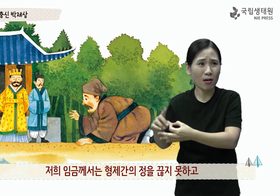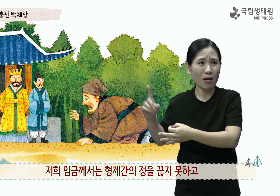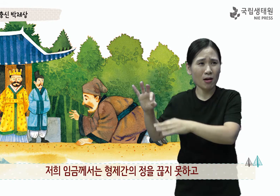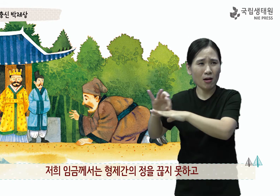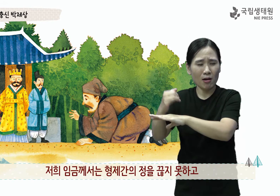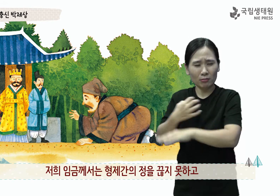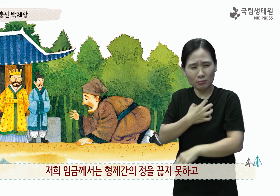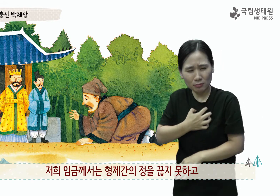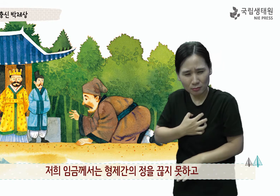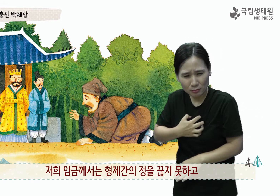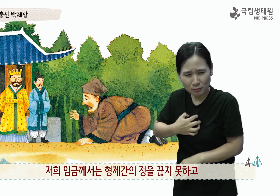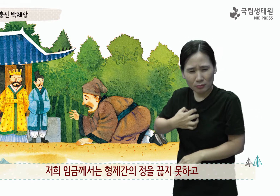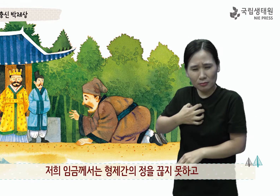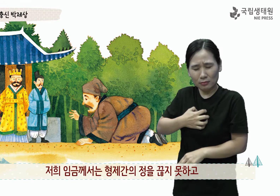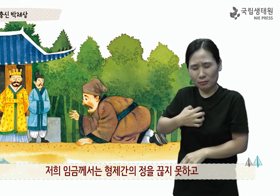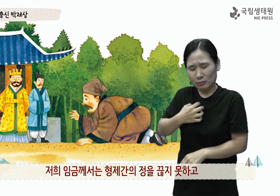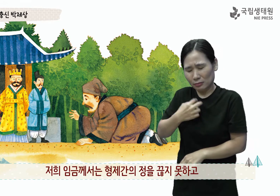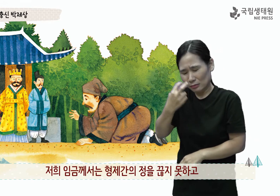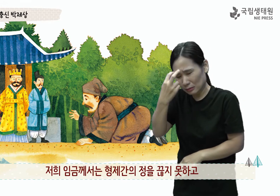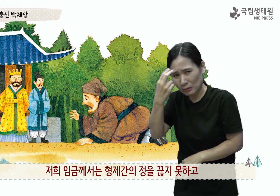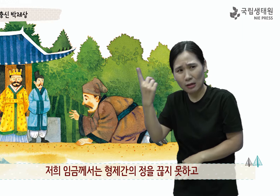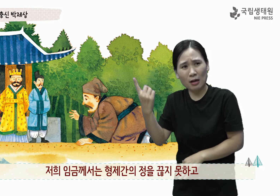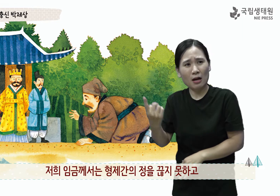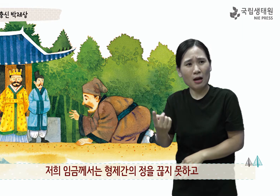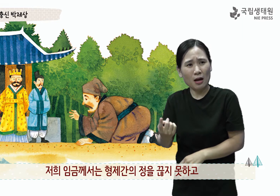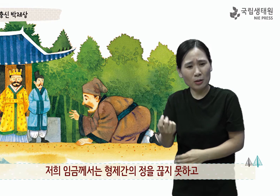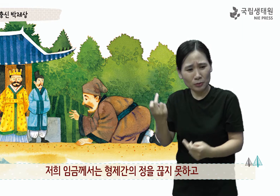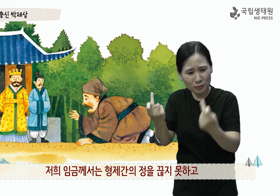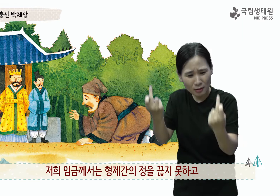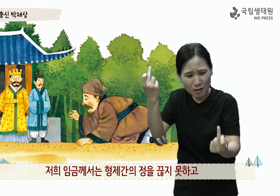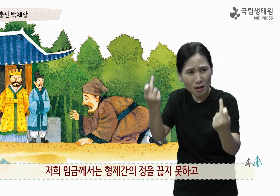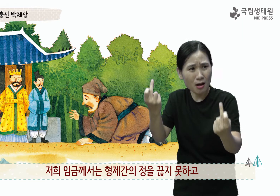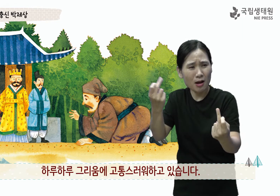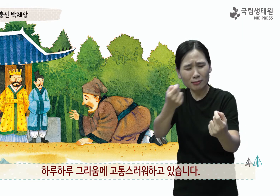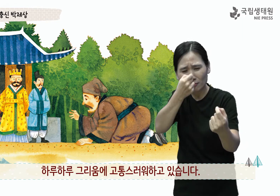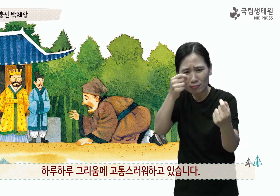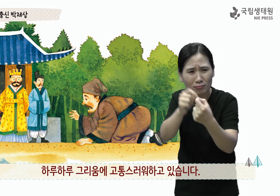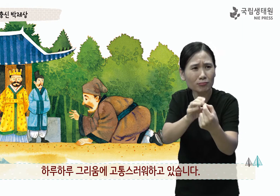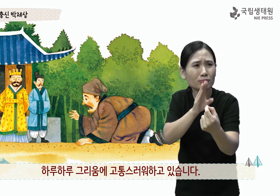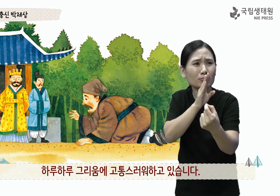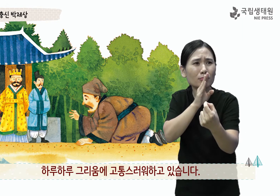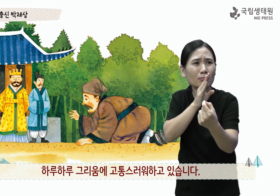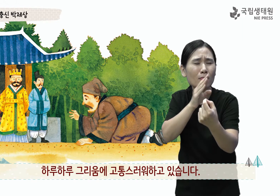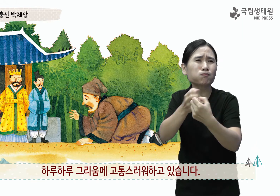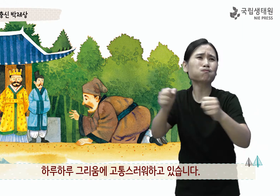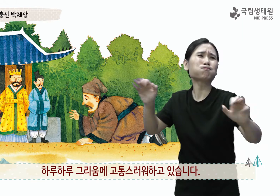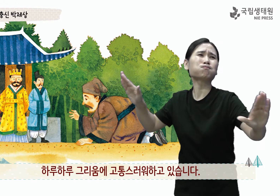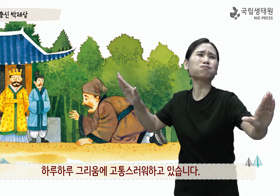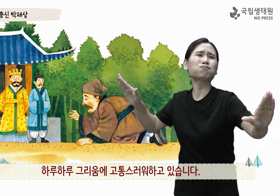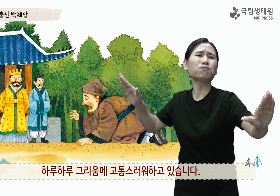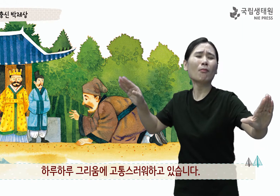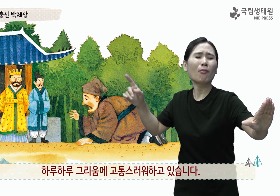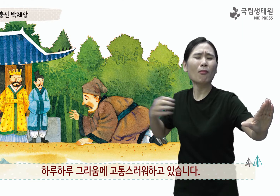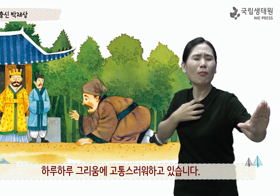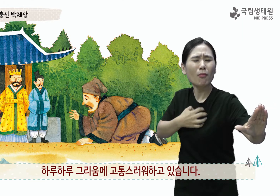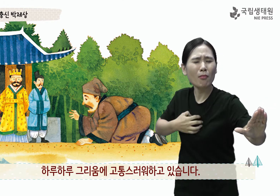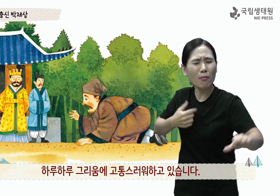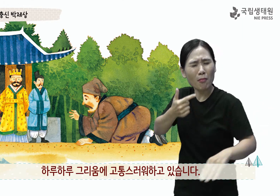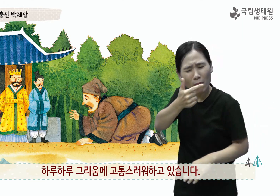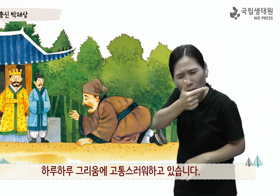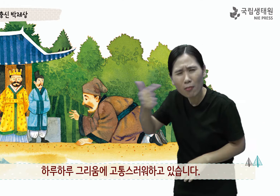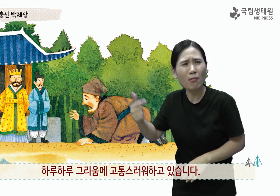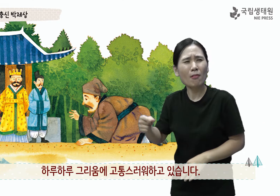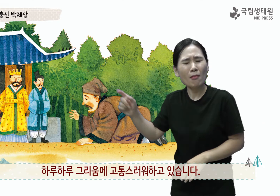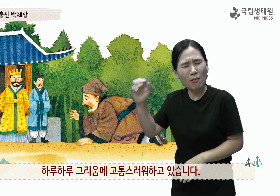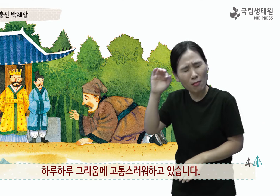저희 임금께서는 형제 간의 성을 끊지 못하고 하루하루 그리움에 고통스러워하고 있습니다.